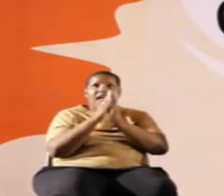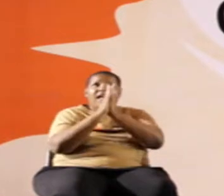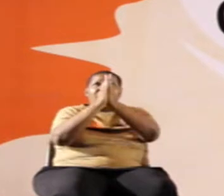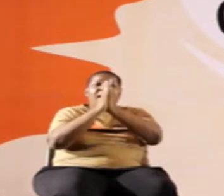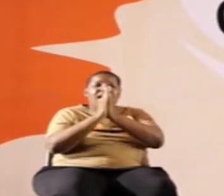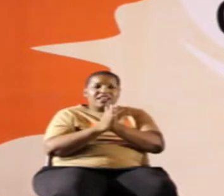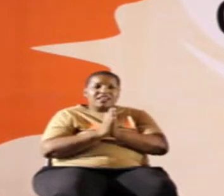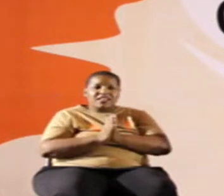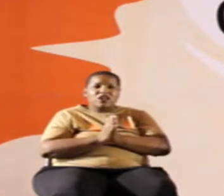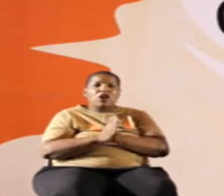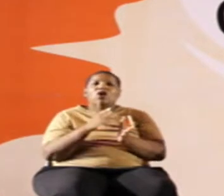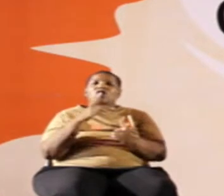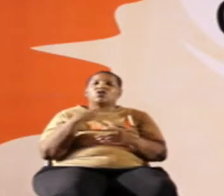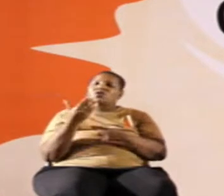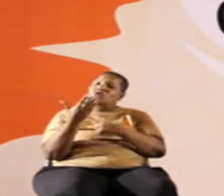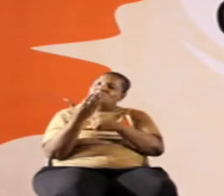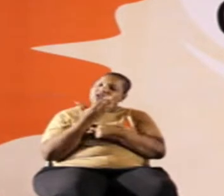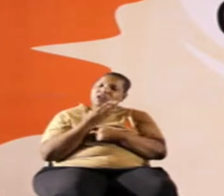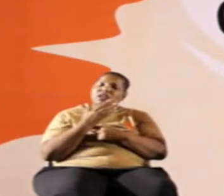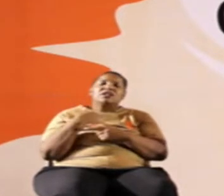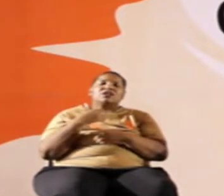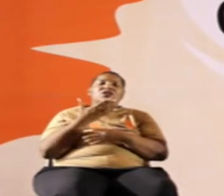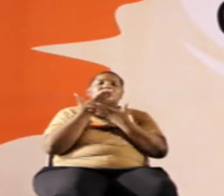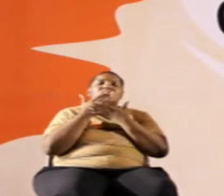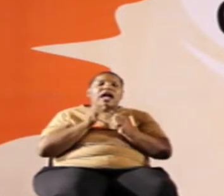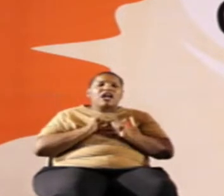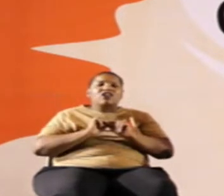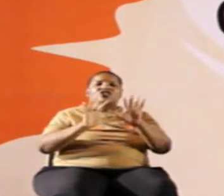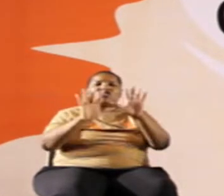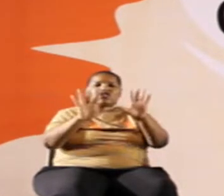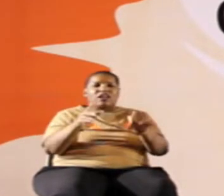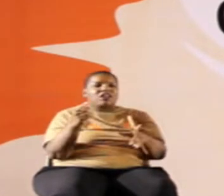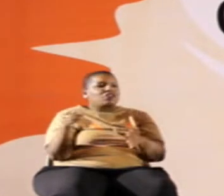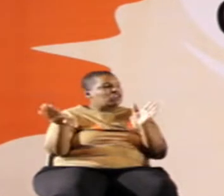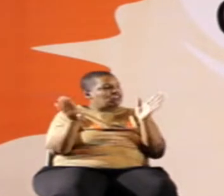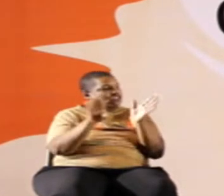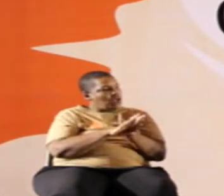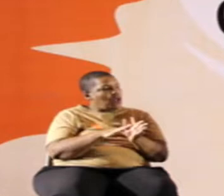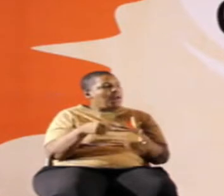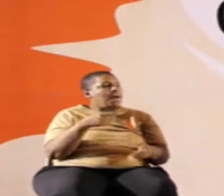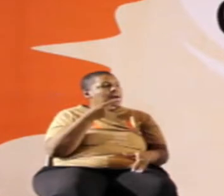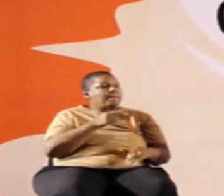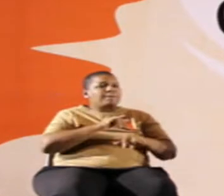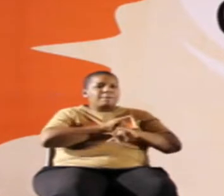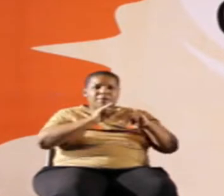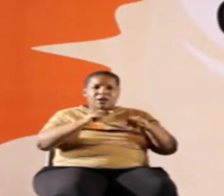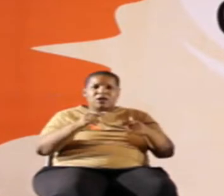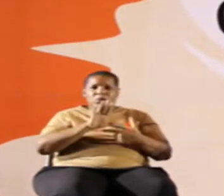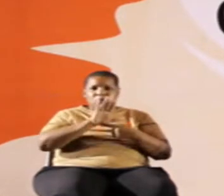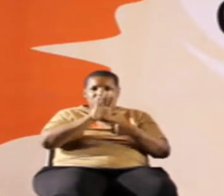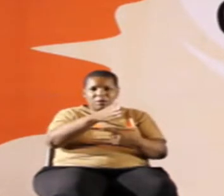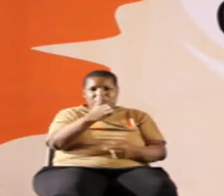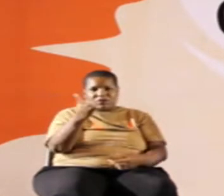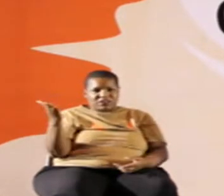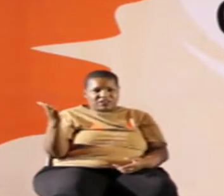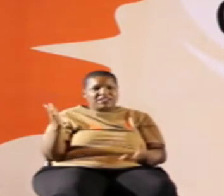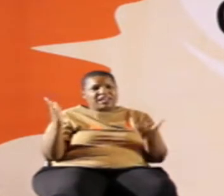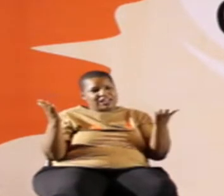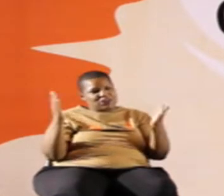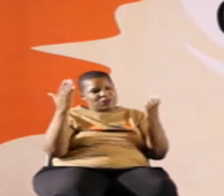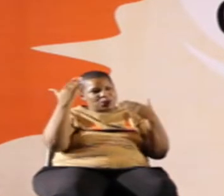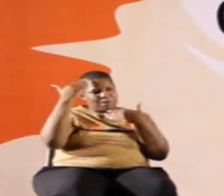pela generosidade de tanto axé que se juntou aqui para poder chegar aqui, publicar e contar para vocês. É isso.